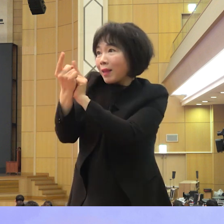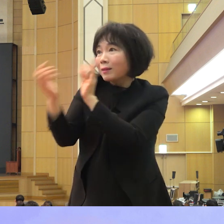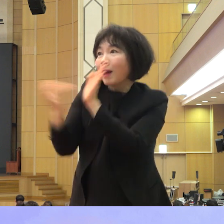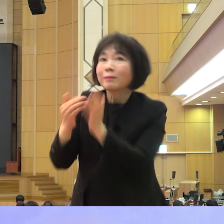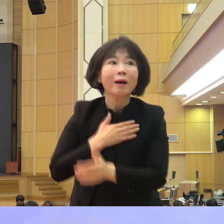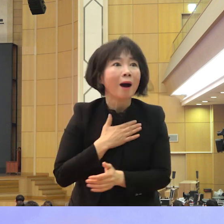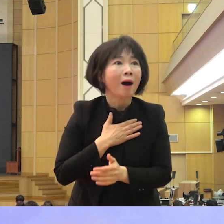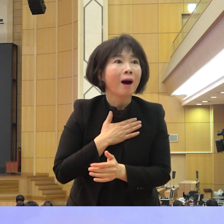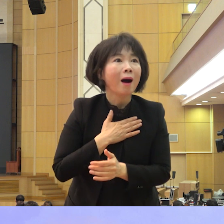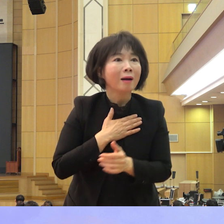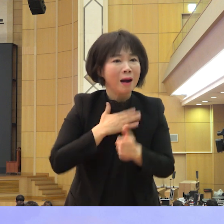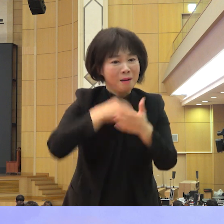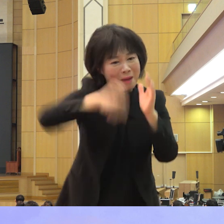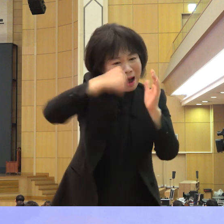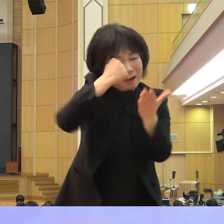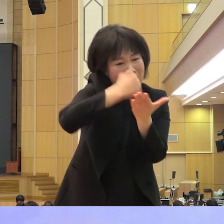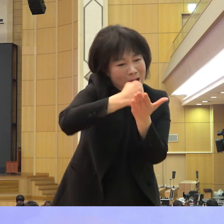거예요.